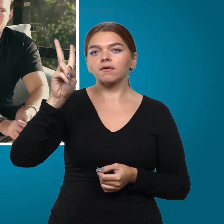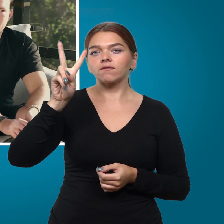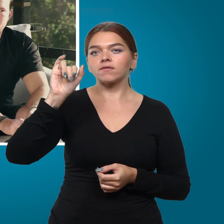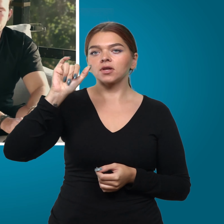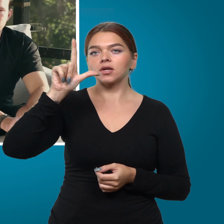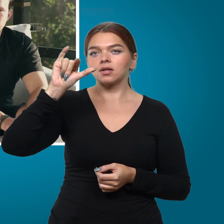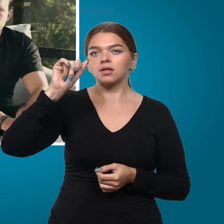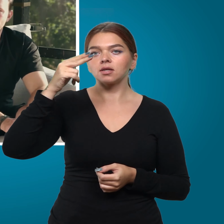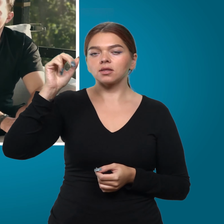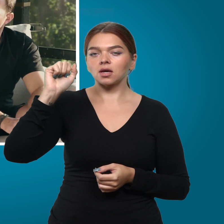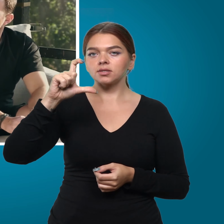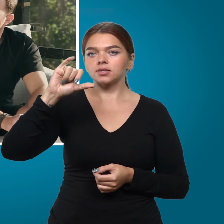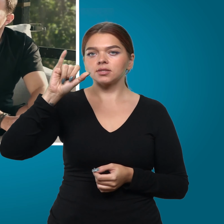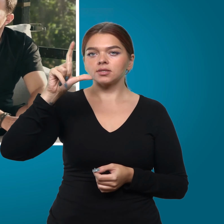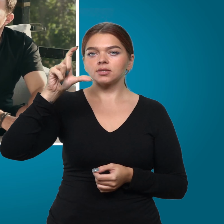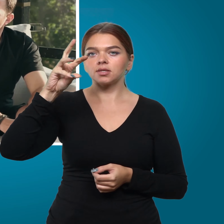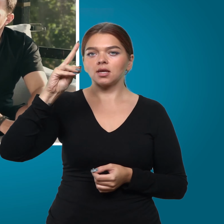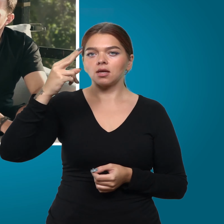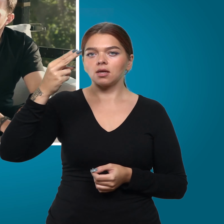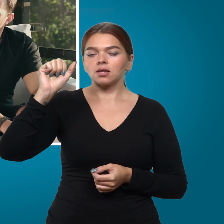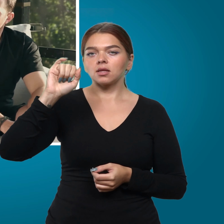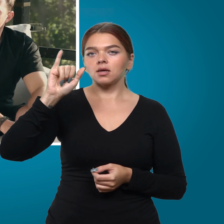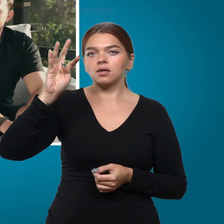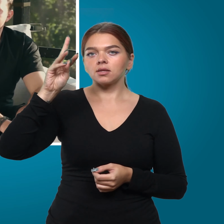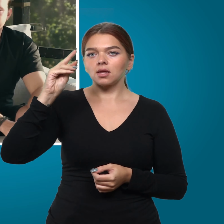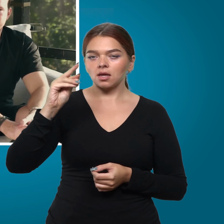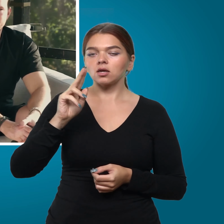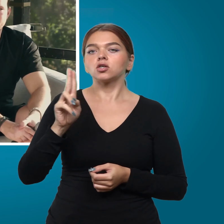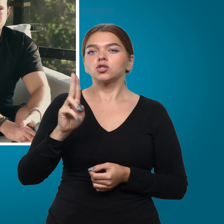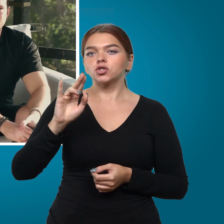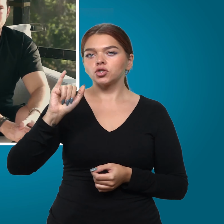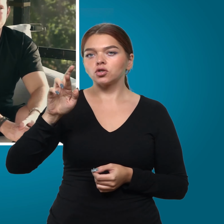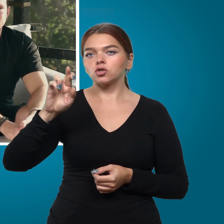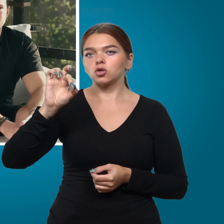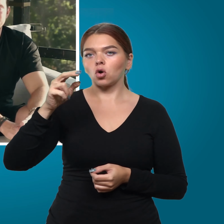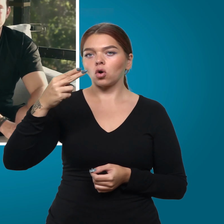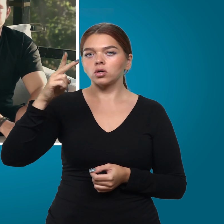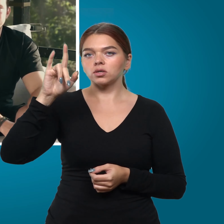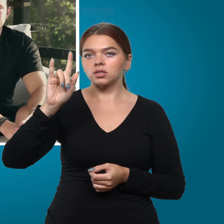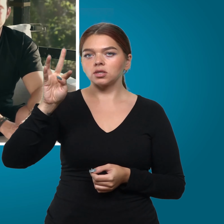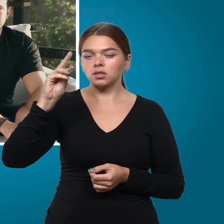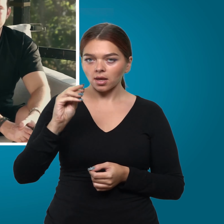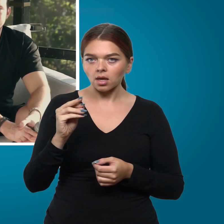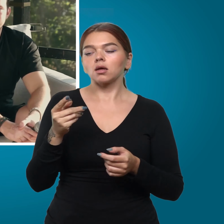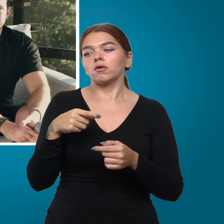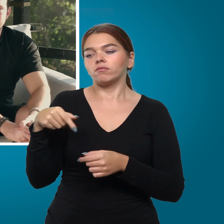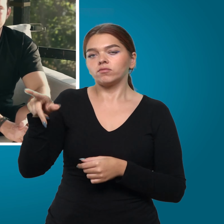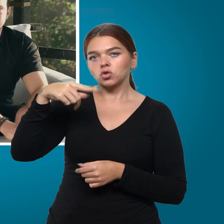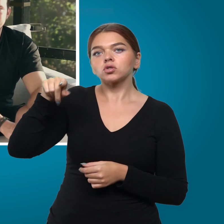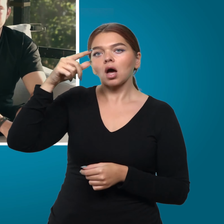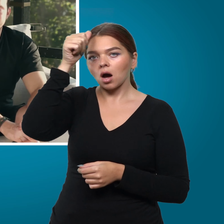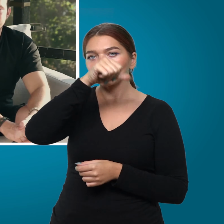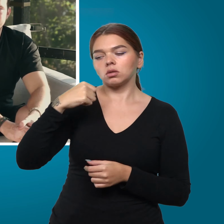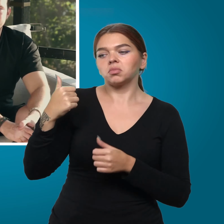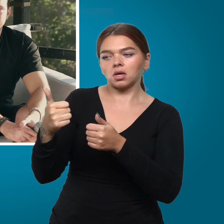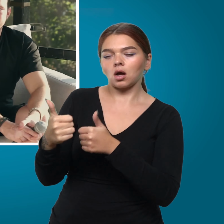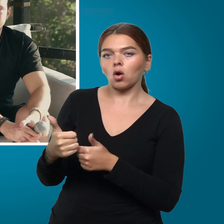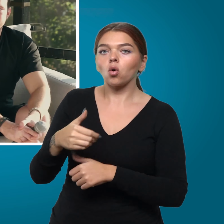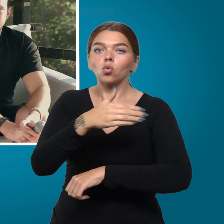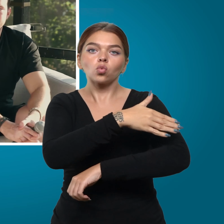tas grinai paaugliškas, tai turbūt būtų Burgesas, Bruksas, dar ir dabar, man rodos, liepia